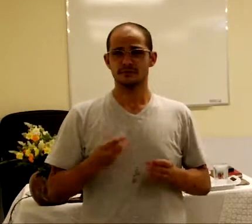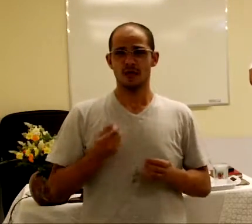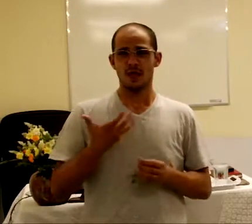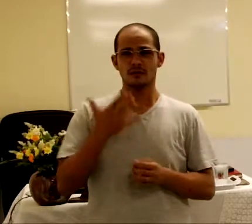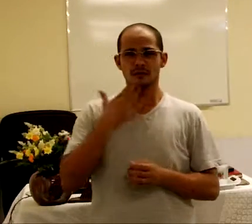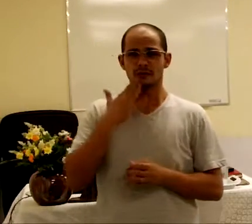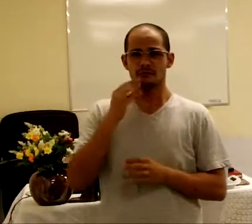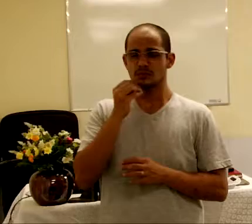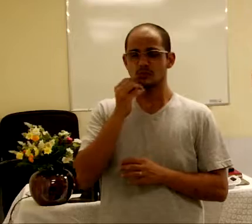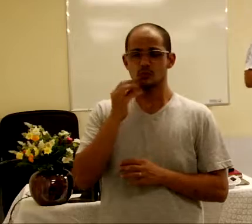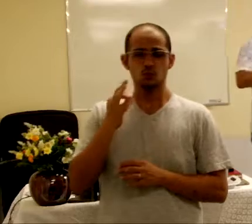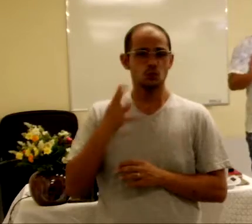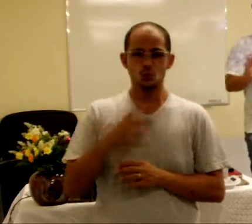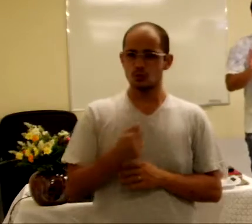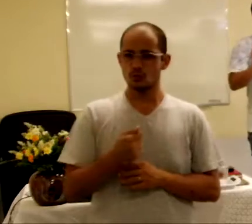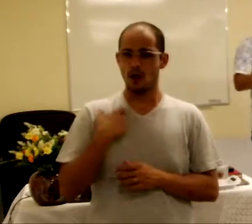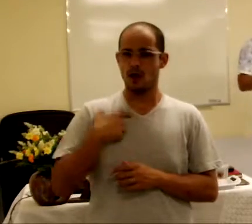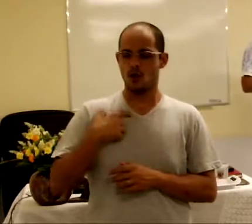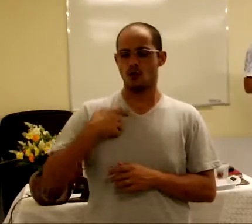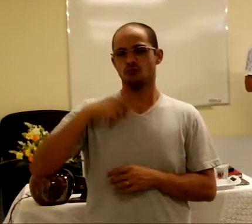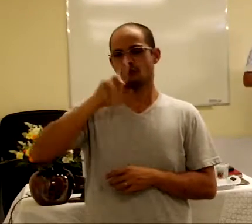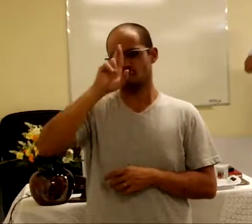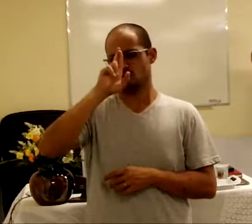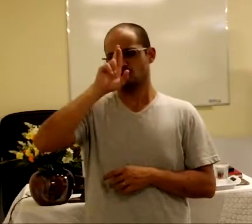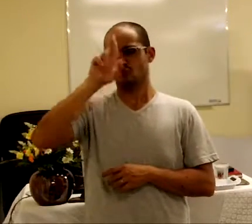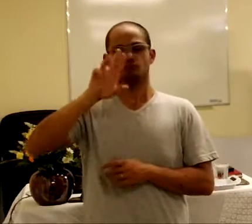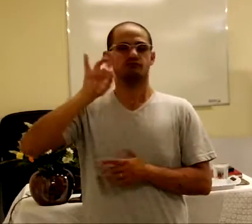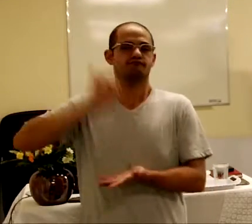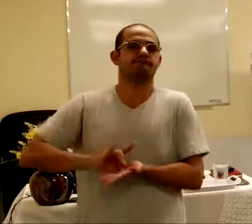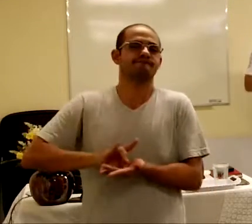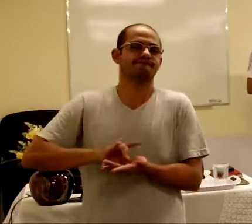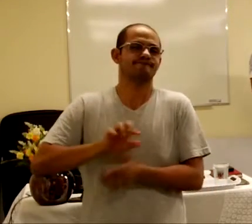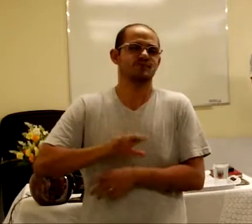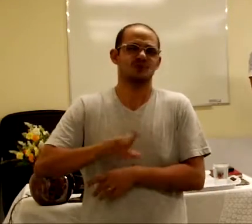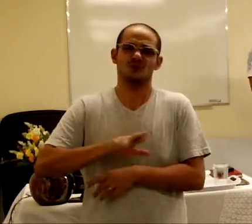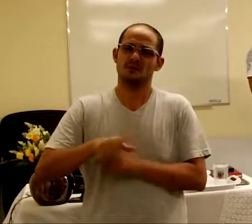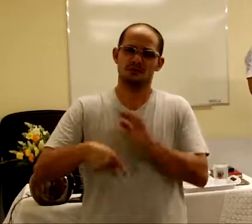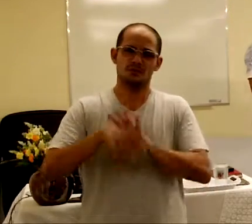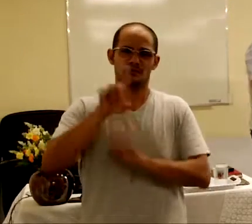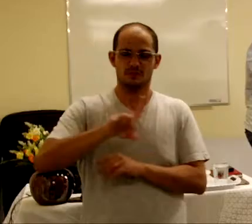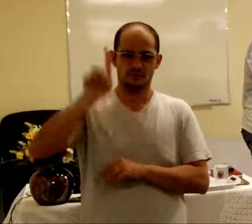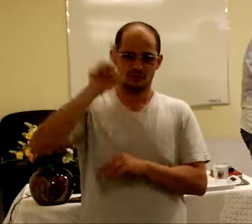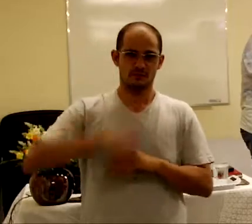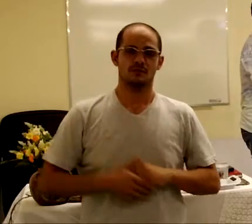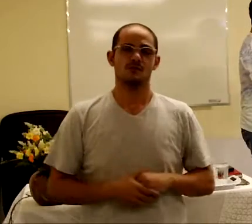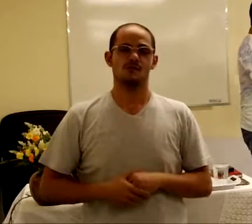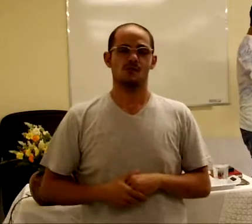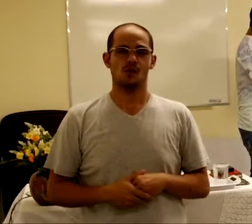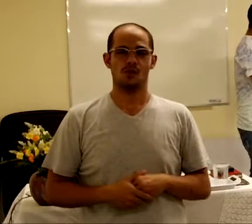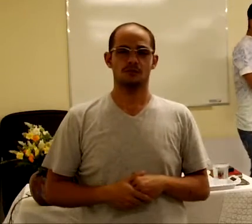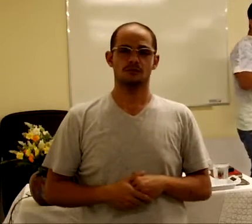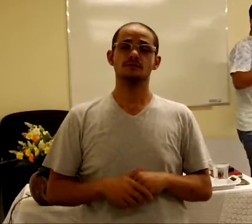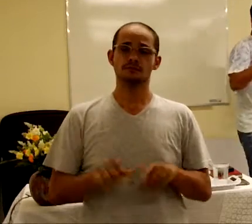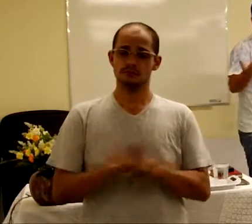e sermos os donos da verdade. Né? A gente tenta ter essa humildade de saber, aquilo é a obra divina. Né?